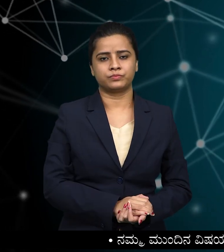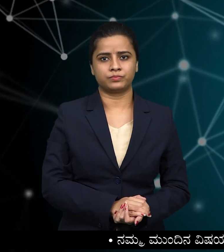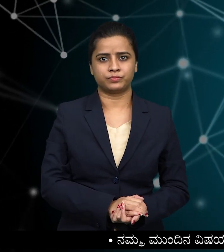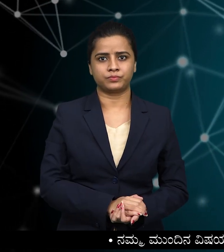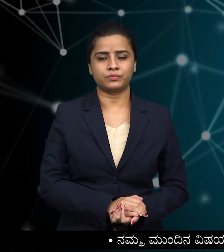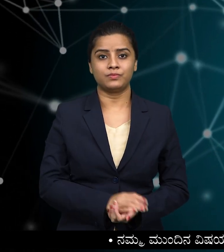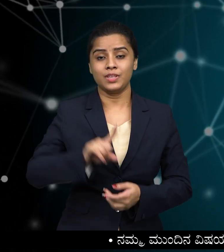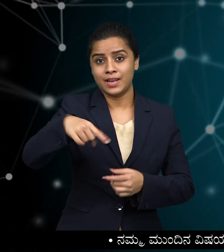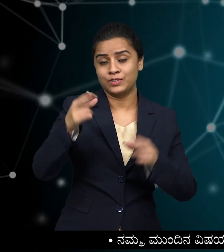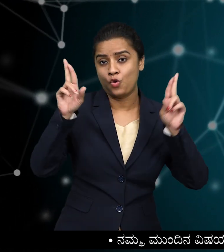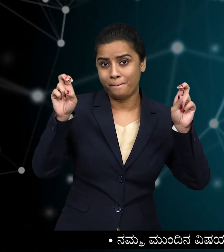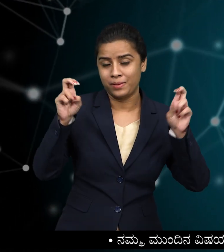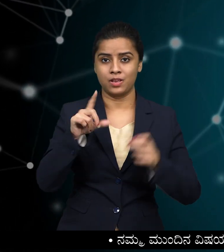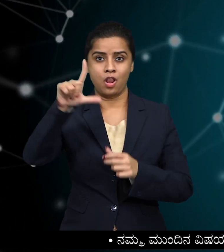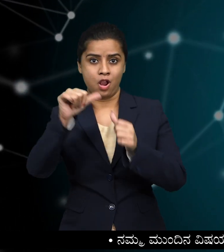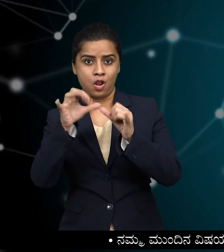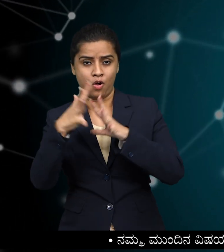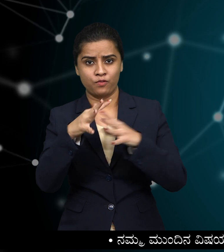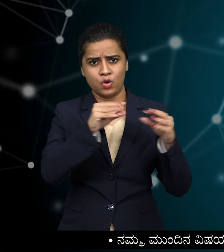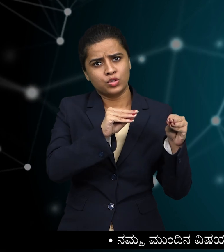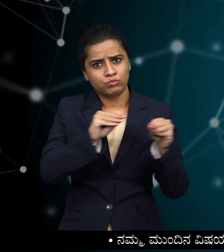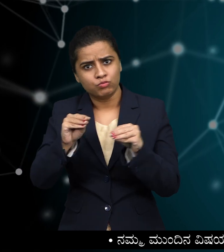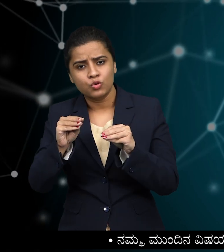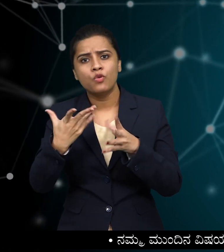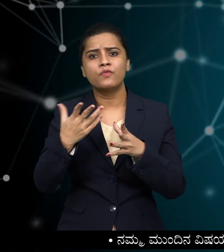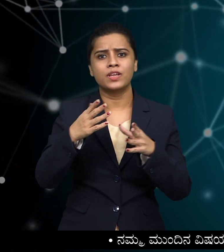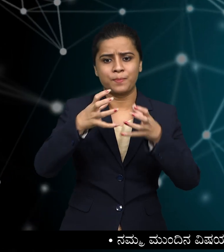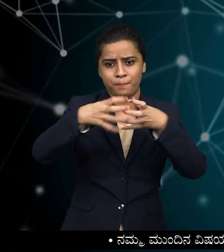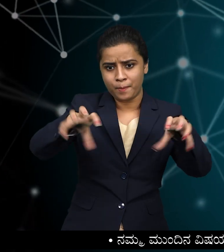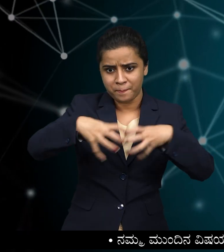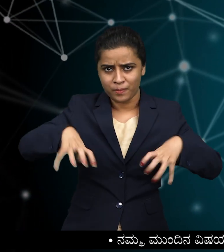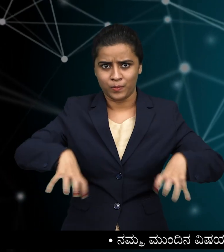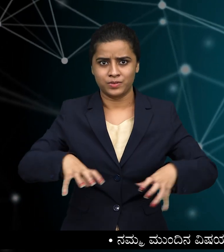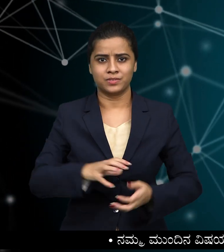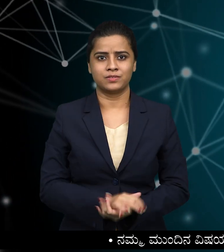ನಮ್ಮ ಮುಂದಿನ ವಿಷಯವೆಂದರೆ ಸ್ಥಿರ ಅನುಪಾತಗಳ ನಿಯಮ.